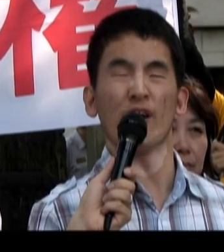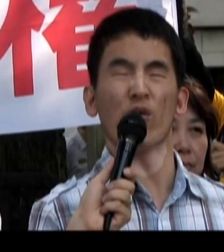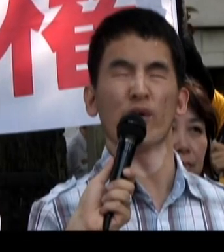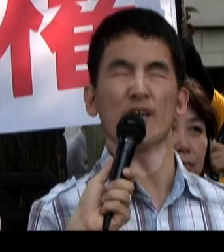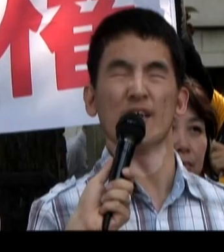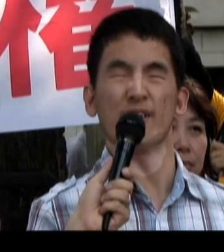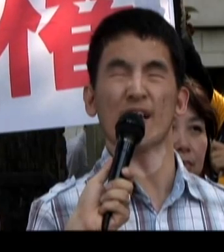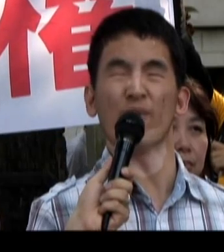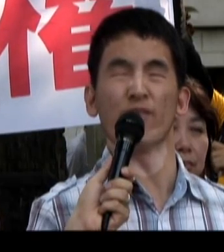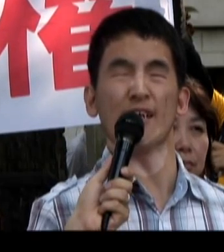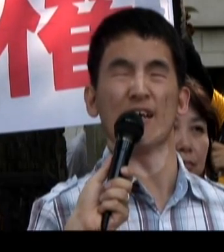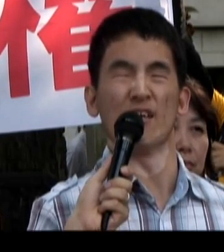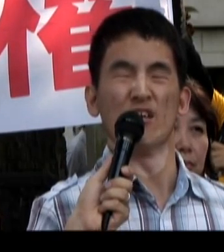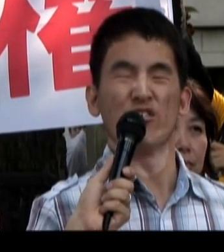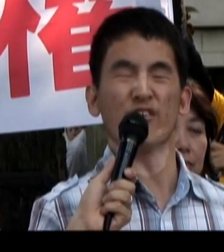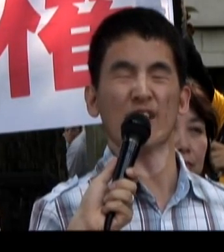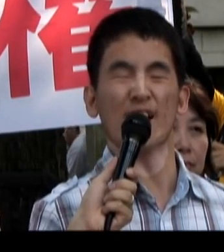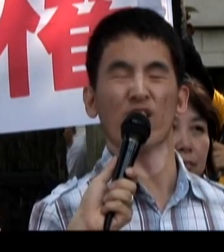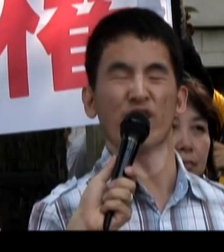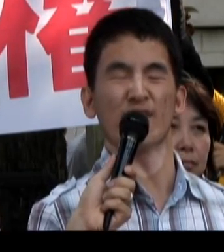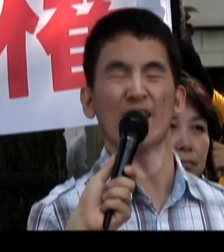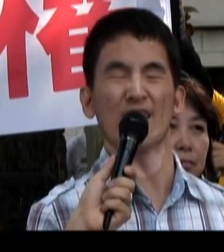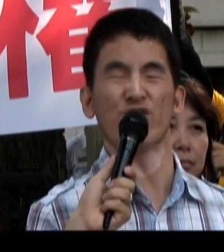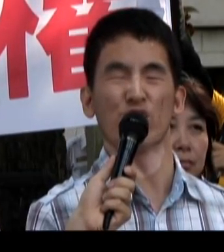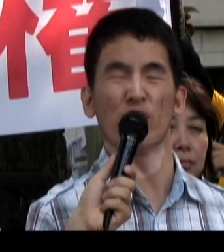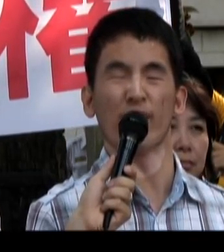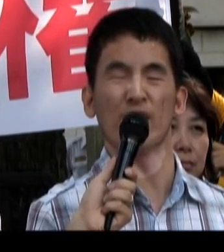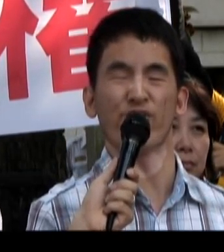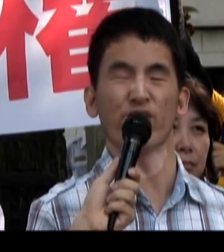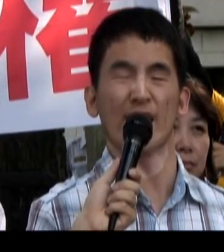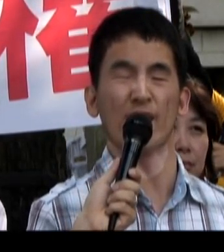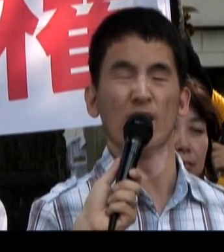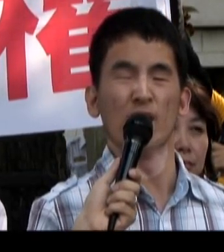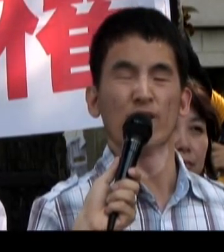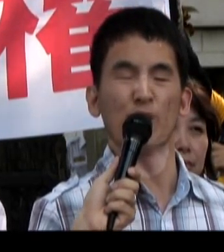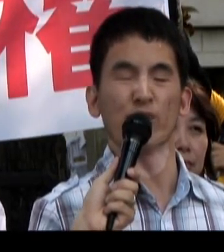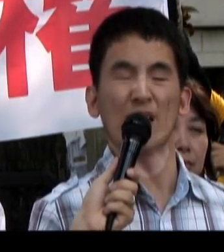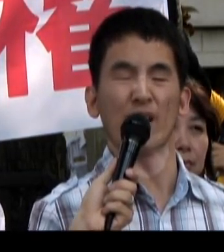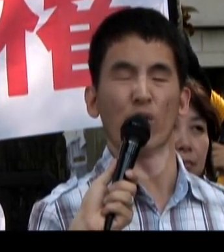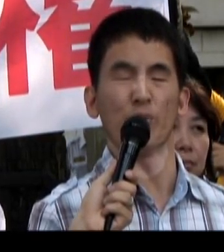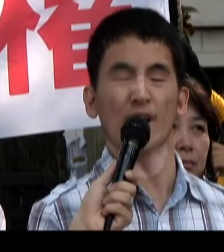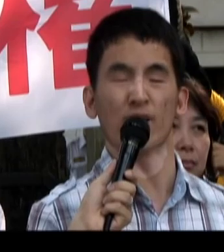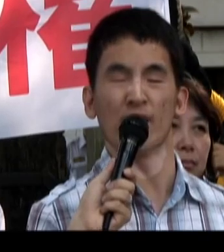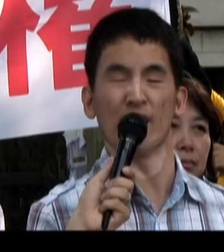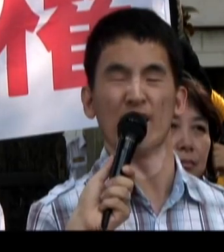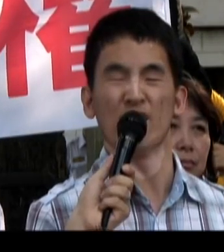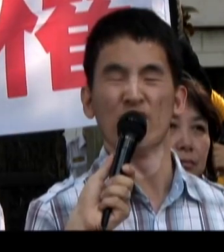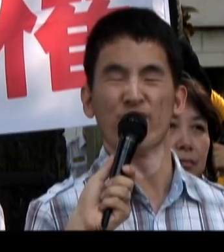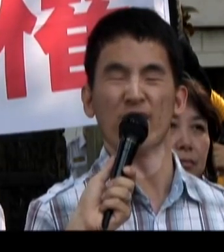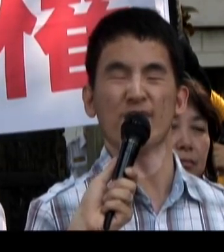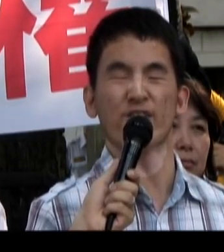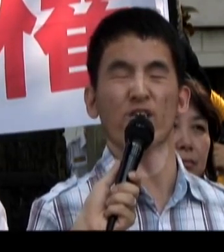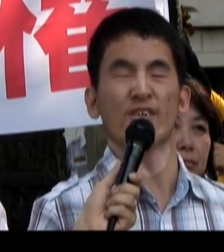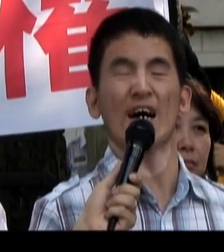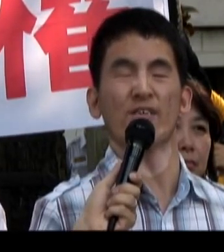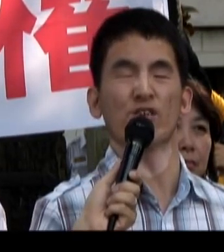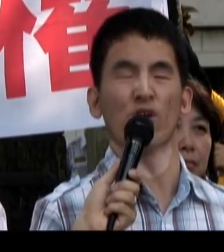虽然我的眼睛看不见，时常造成大家许多额外的负担，这不代表我比较可怜，只能接受他人的同